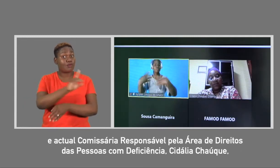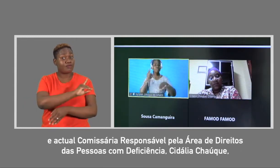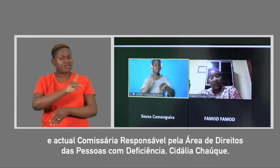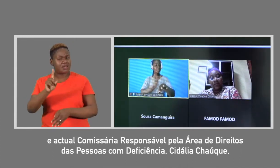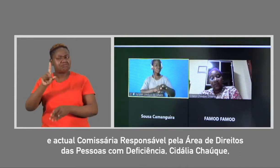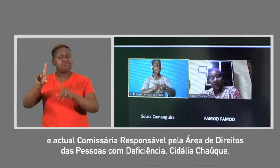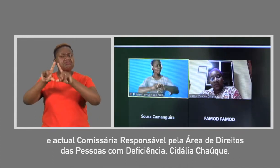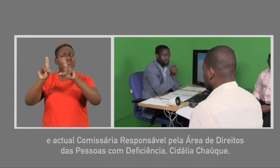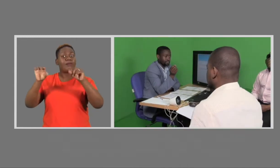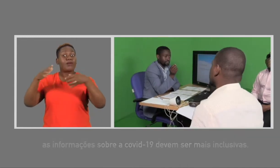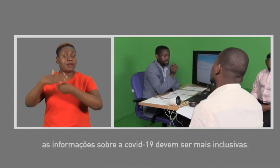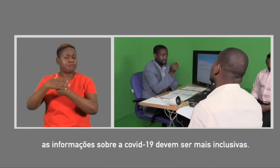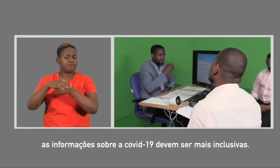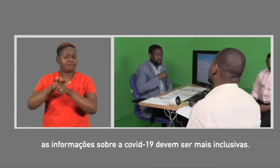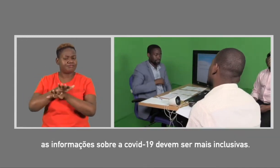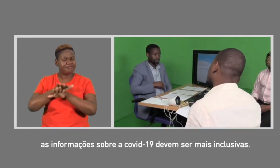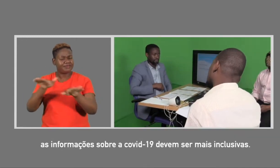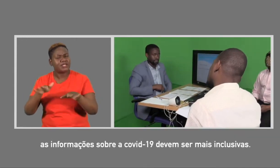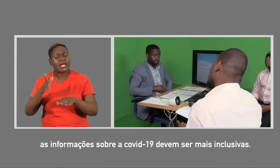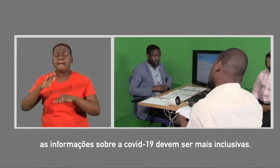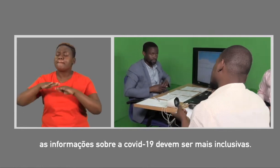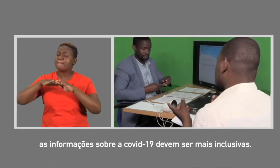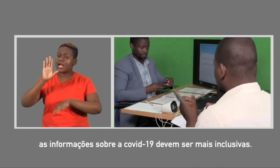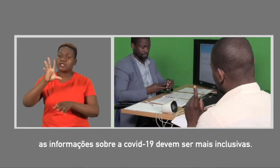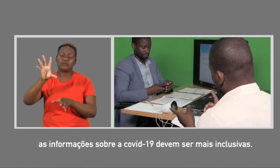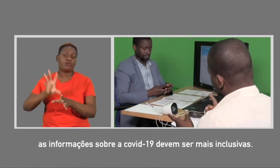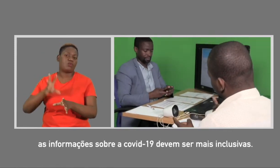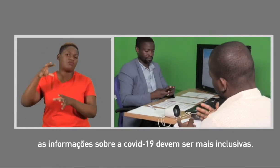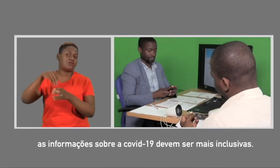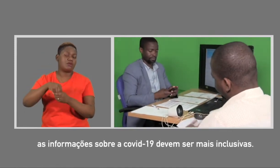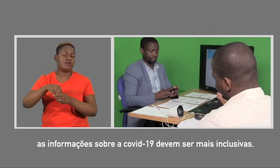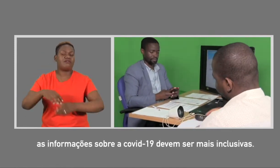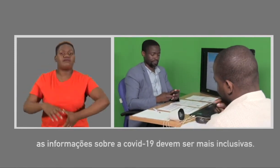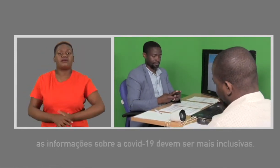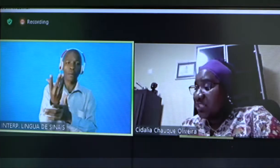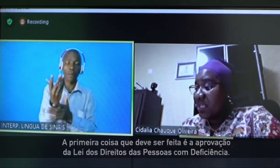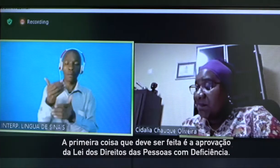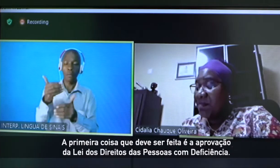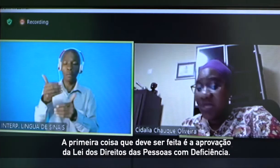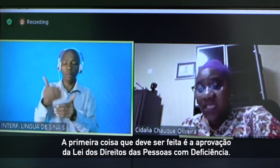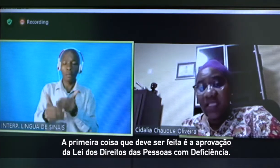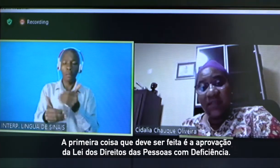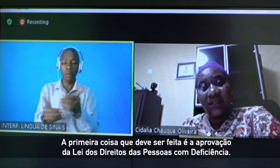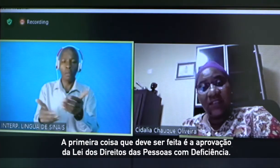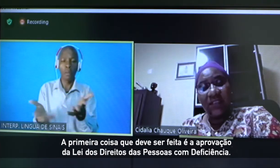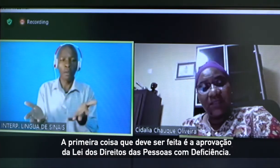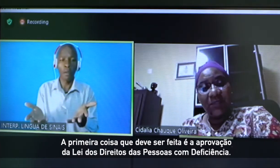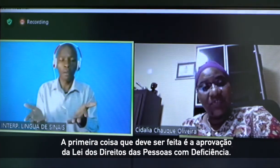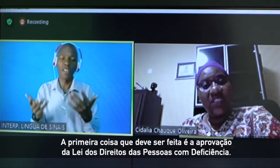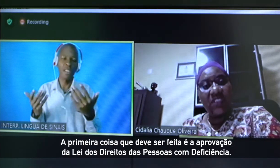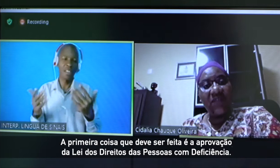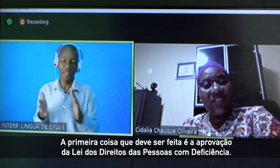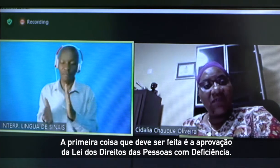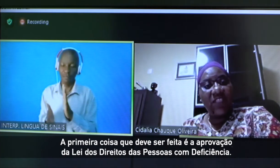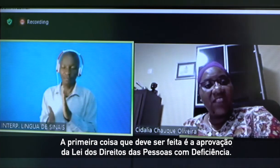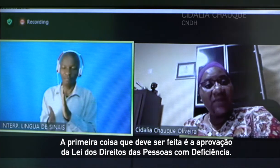deficiência, Cidália Chaúque, as informações sobre a Covid-19 devem ser mais inclusivas. A primeira coisa